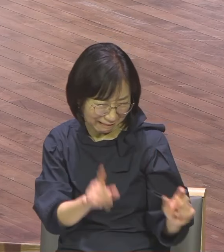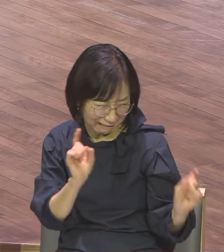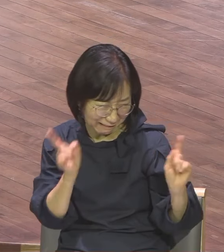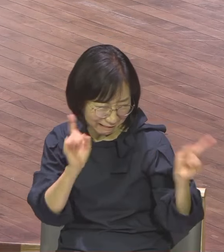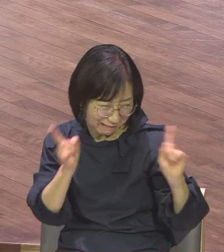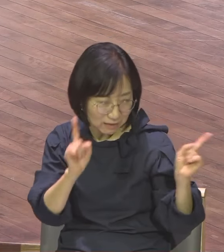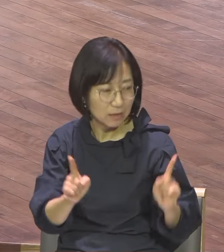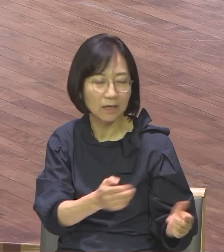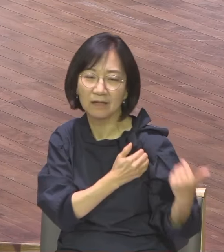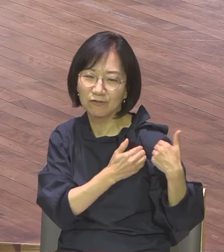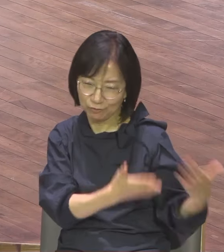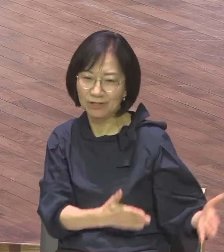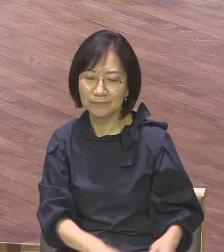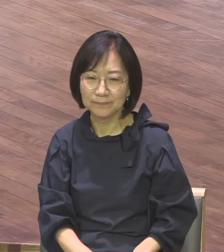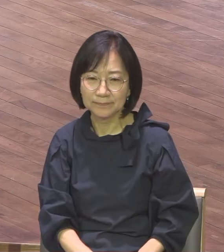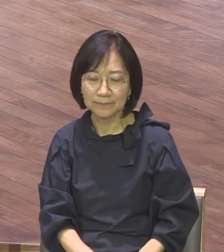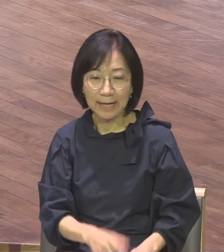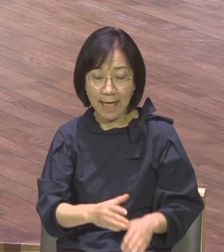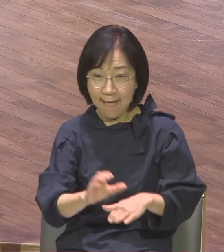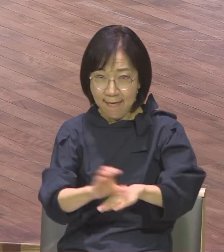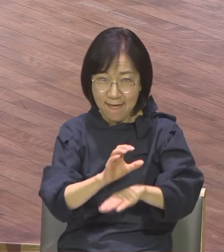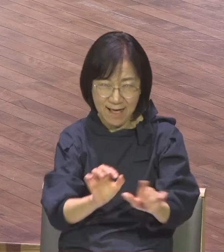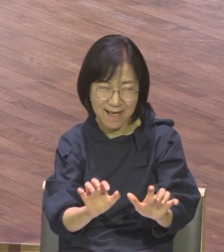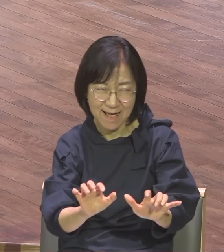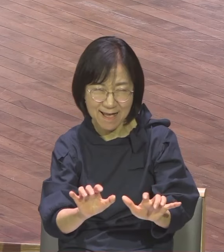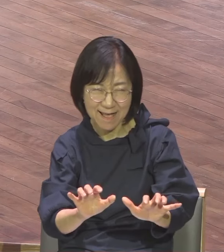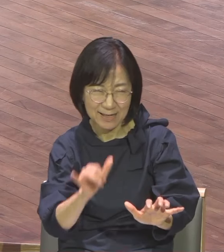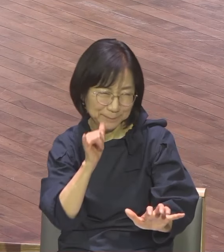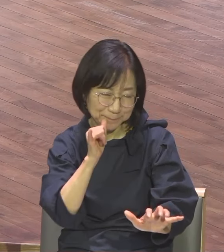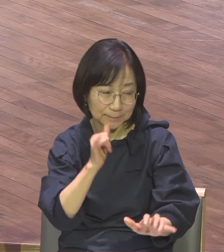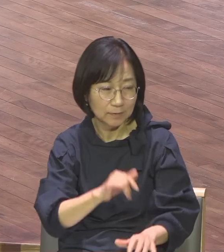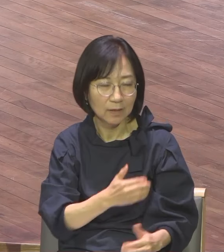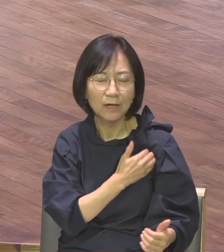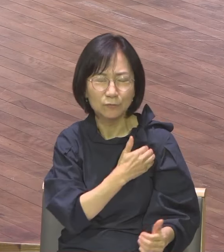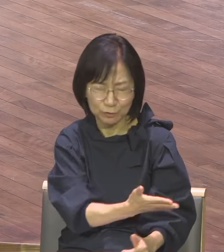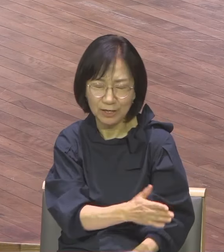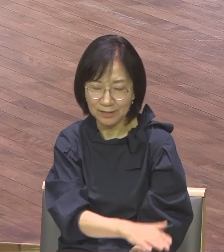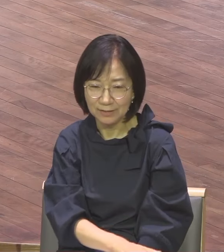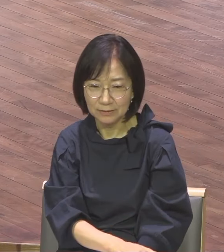지적하지 마세요. 컴퓨터만 계속 그 놔두세요.